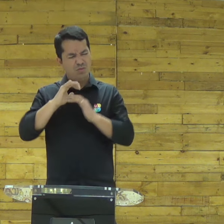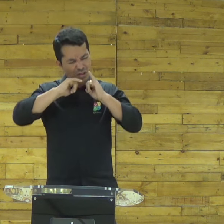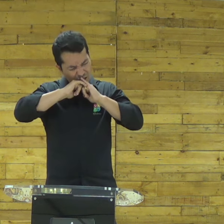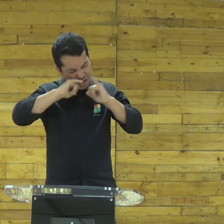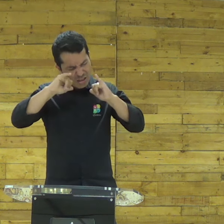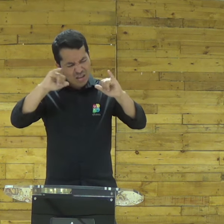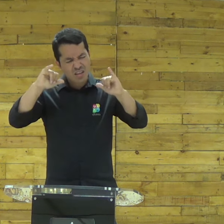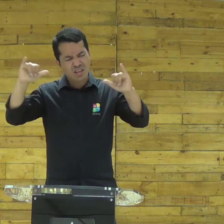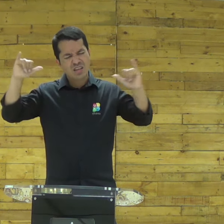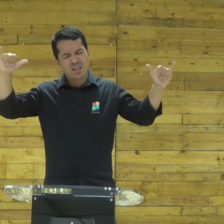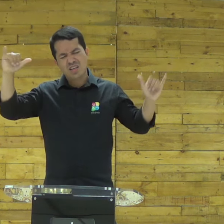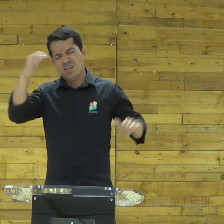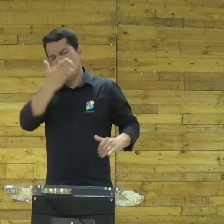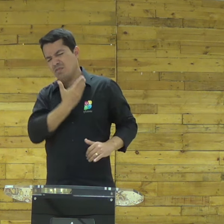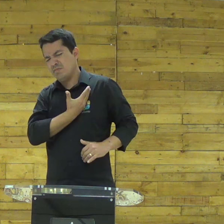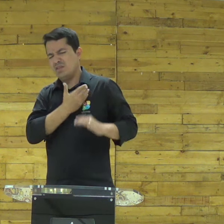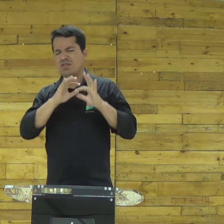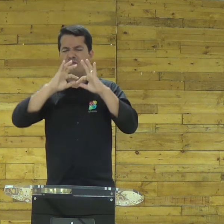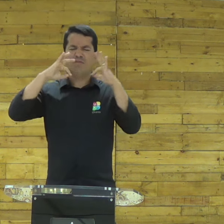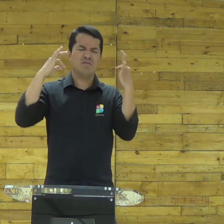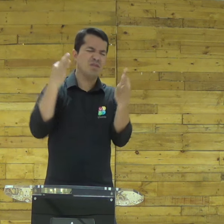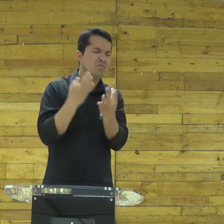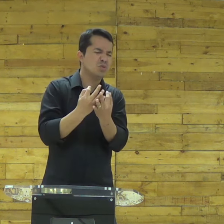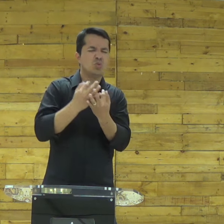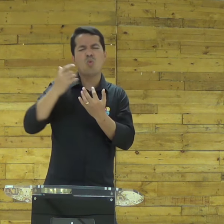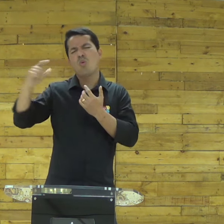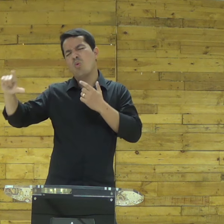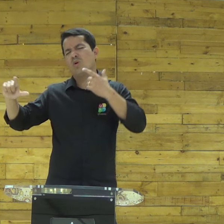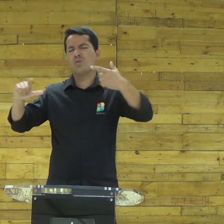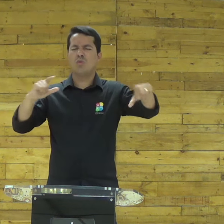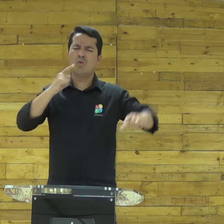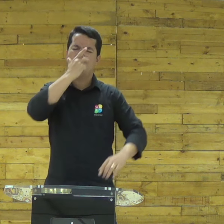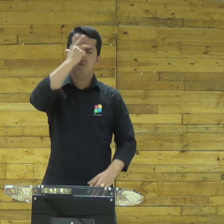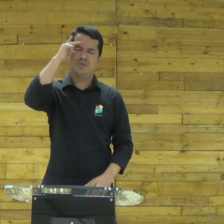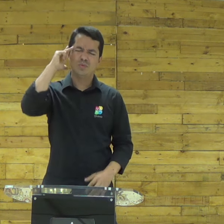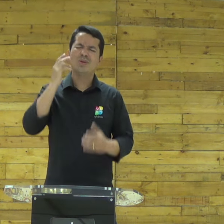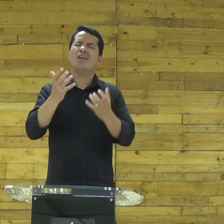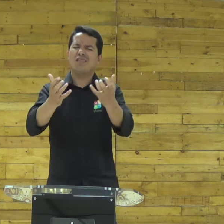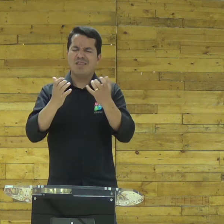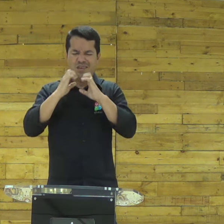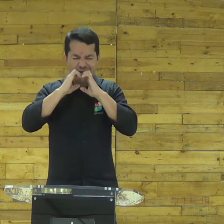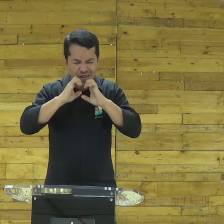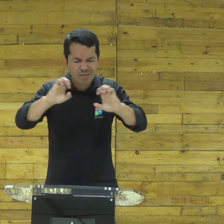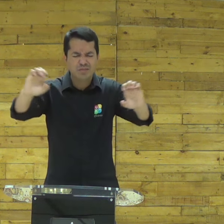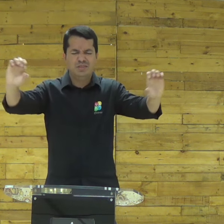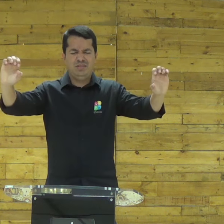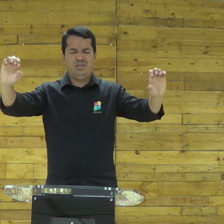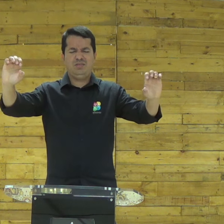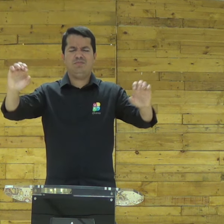nós queremos falar da história do senhor mostrar o senhor aos nossos amigos e familiares